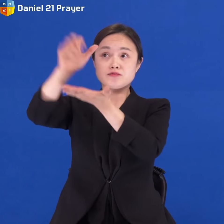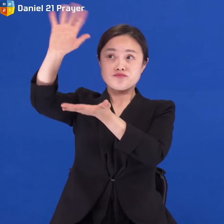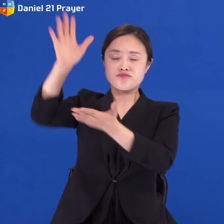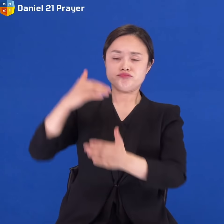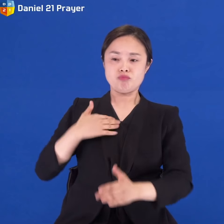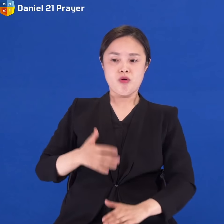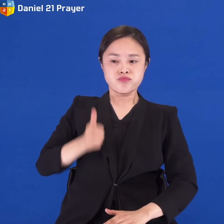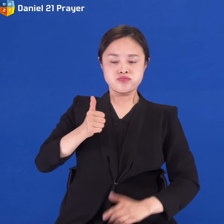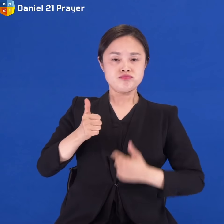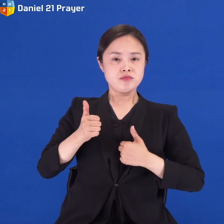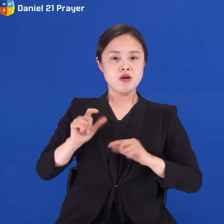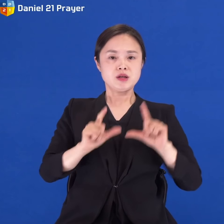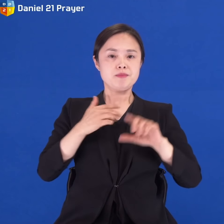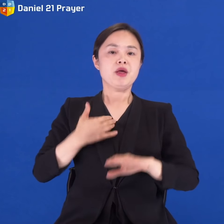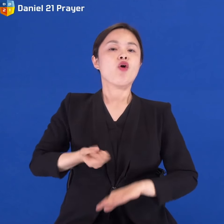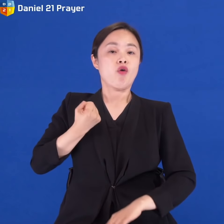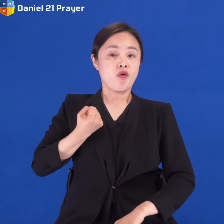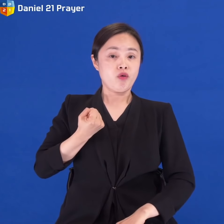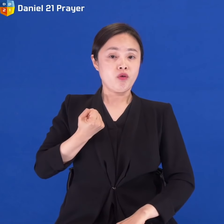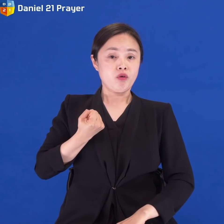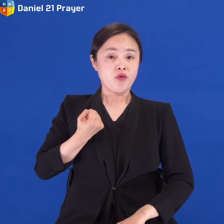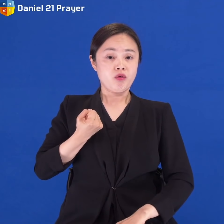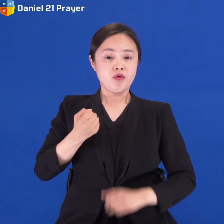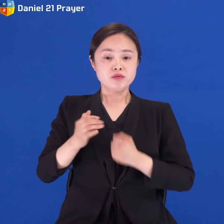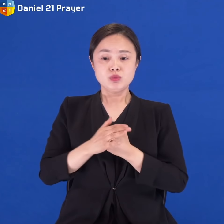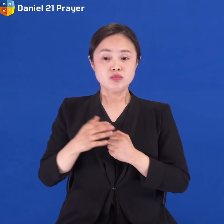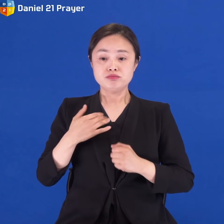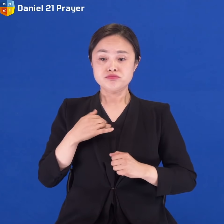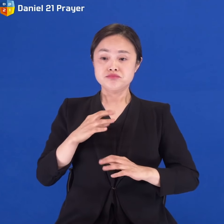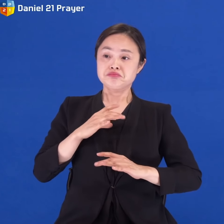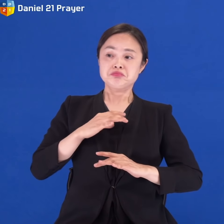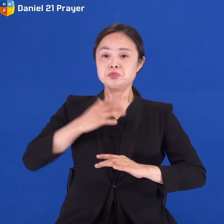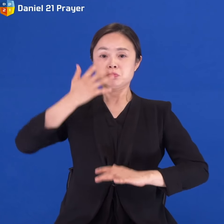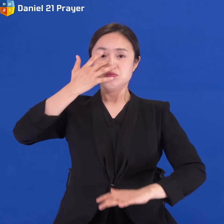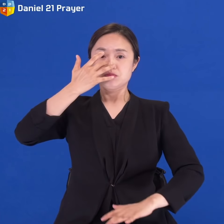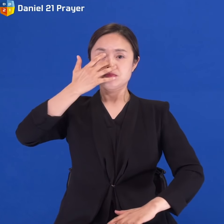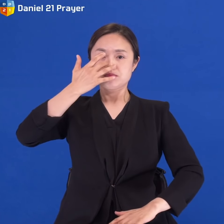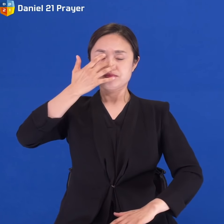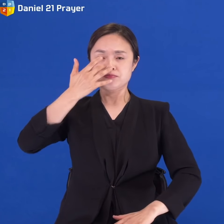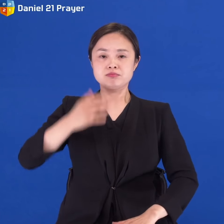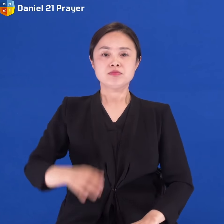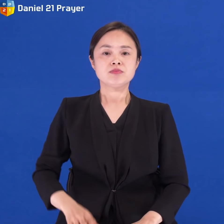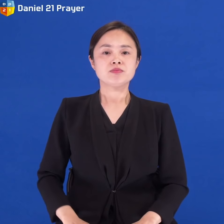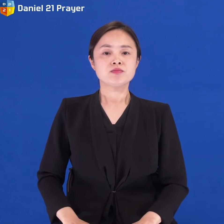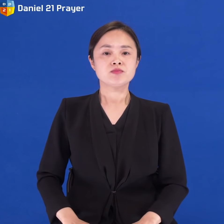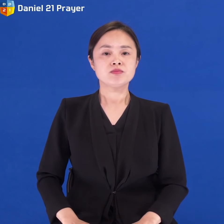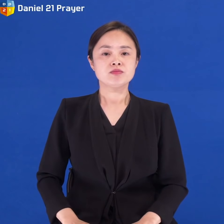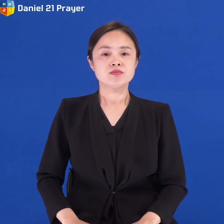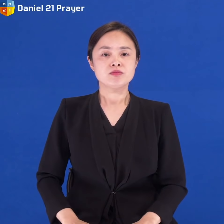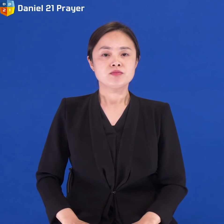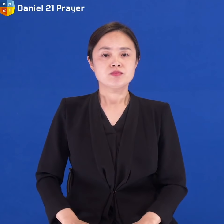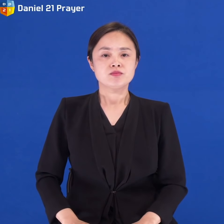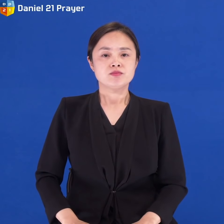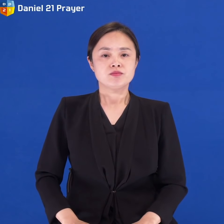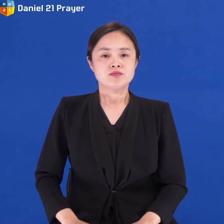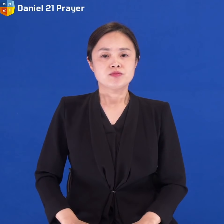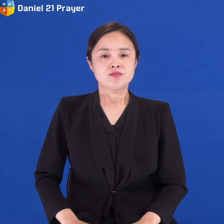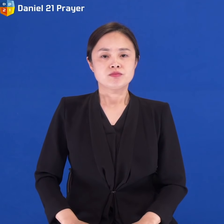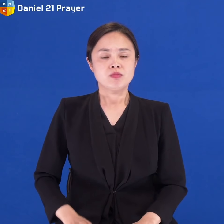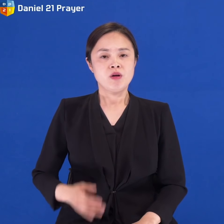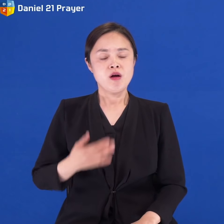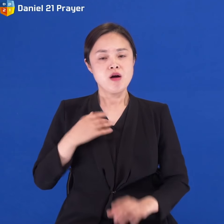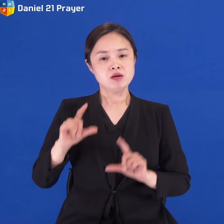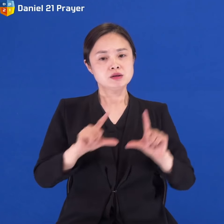하나님을 두려워하면서 저는 저의 너덜너덜한 넝마주의 같은 인생을 살아가고